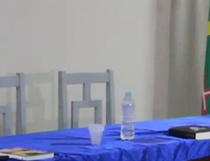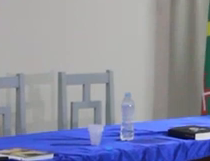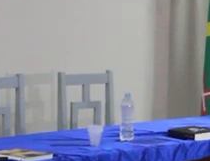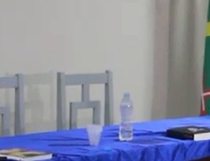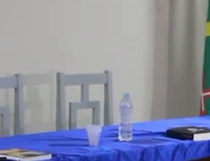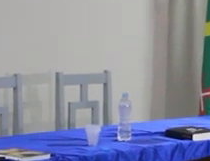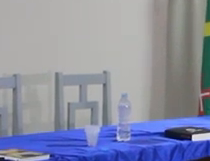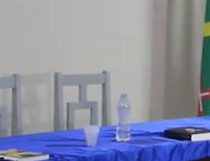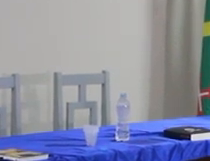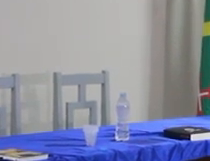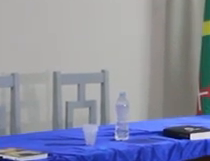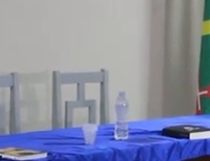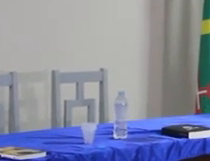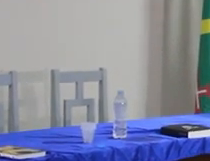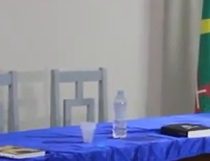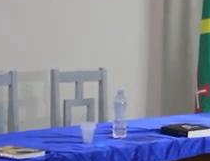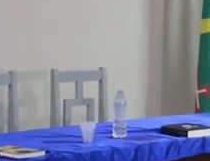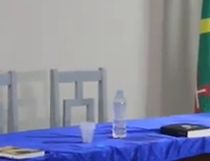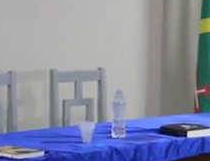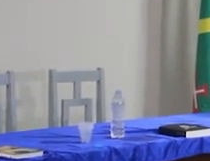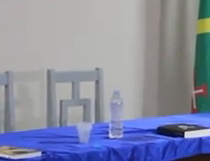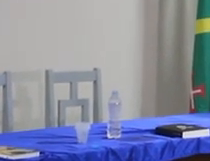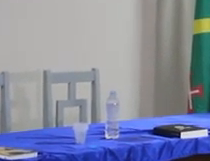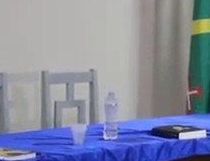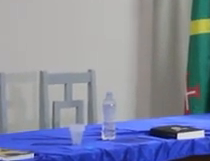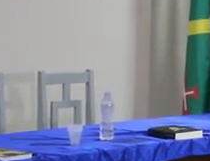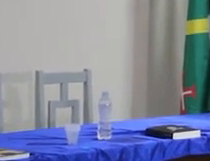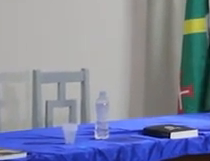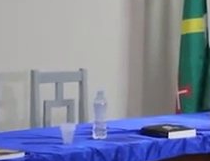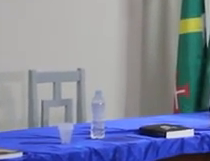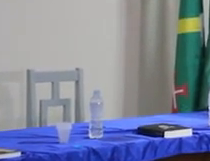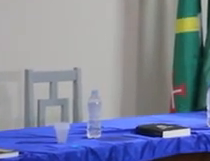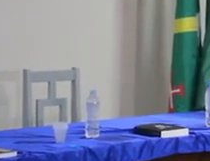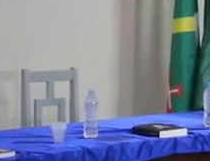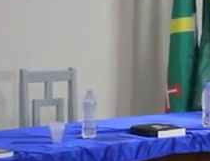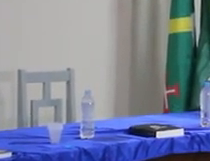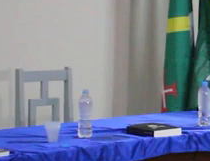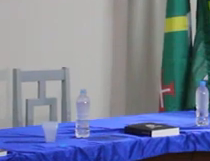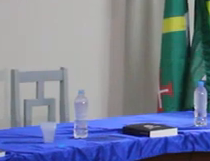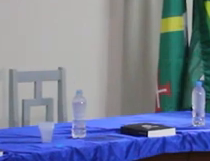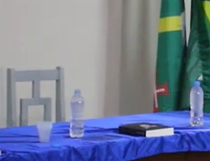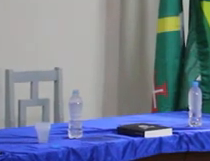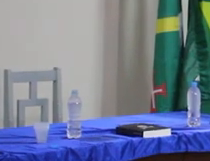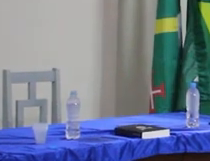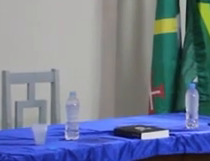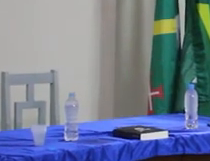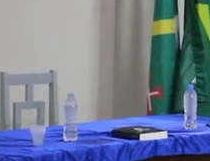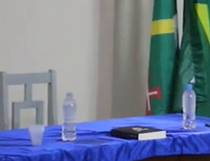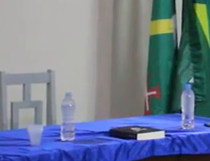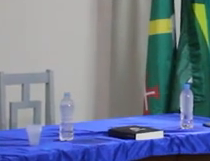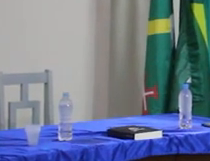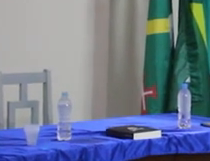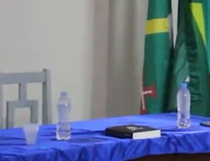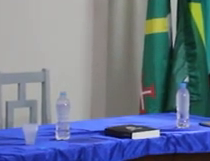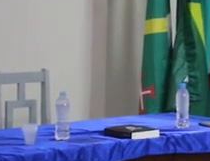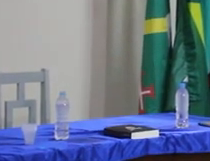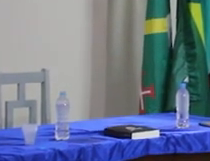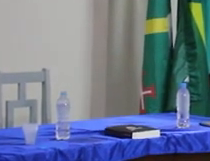cultura e com tudo de bom que possa advir desta